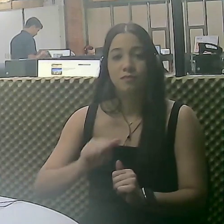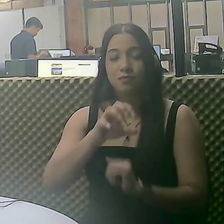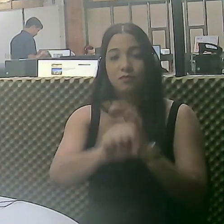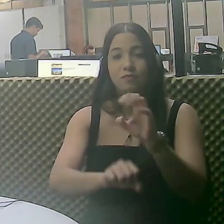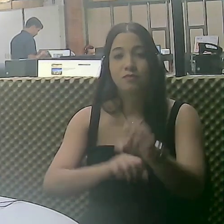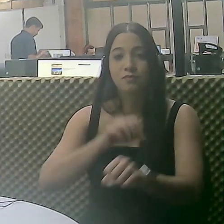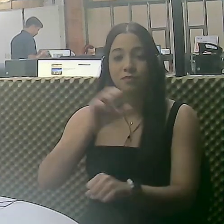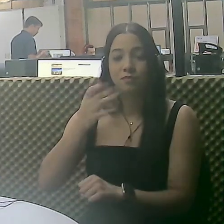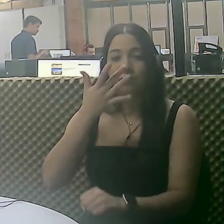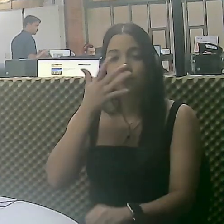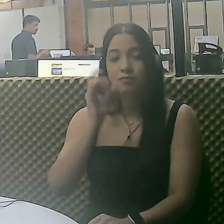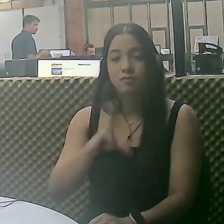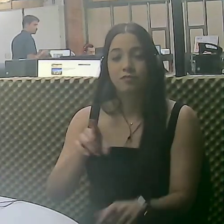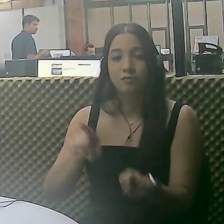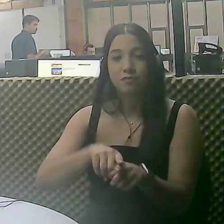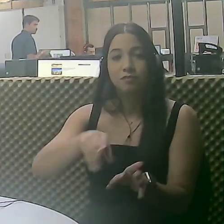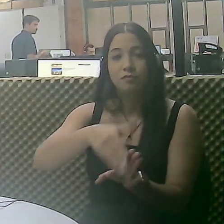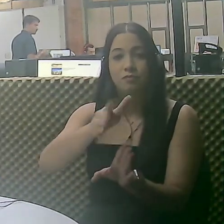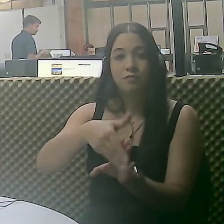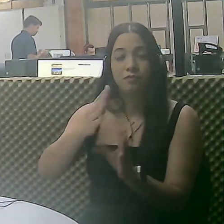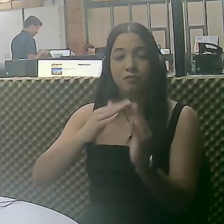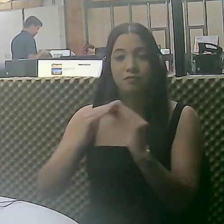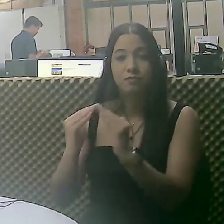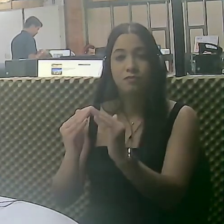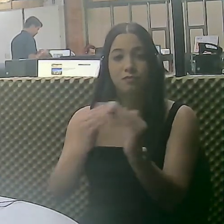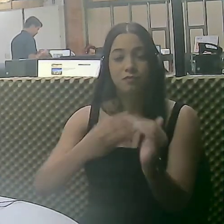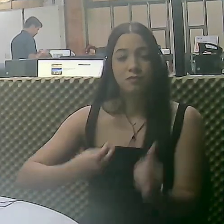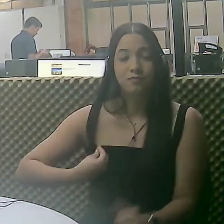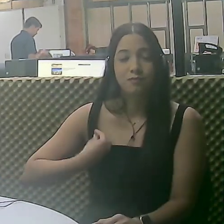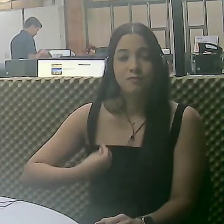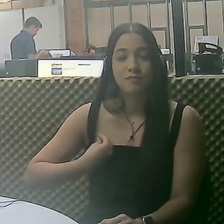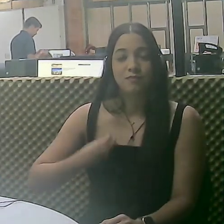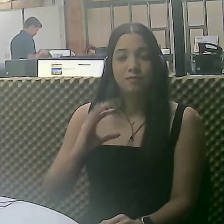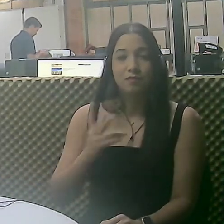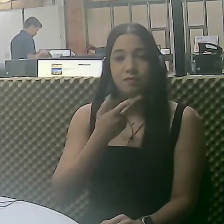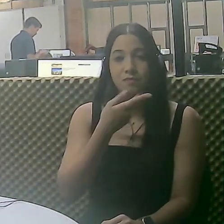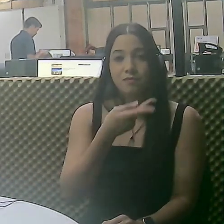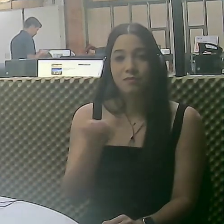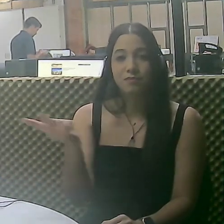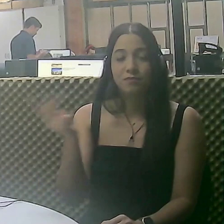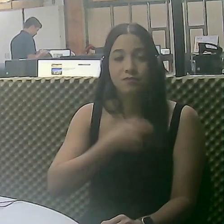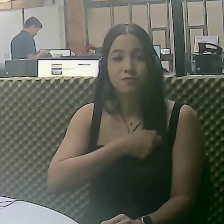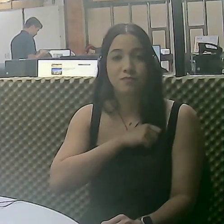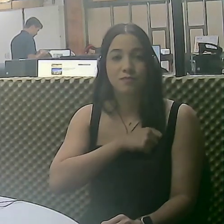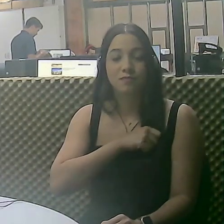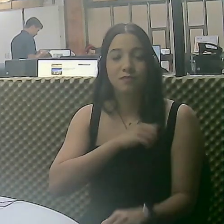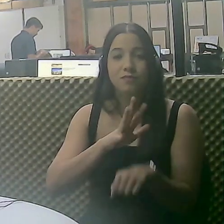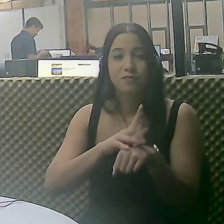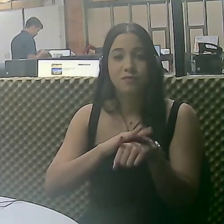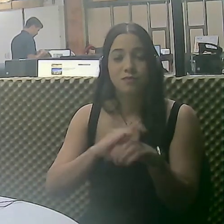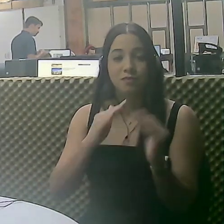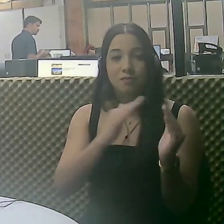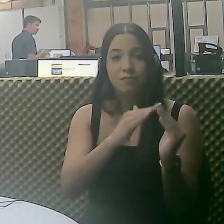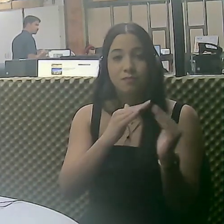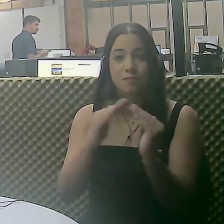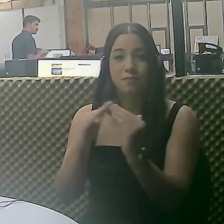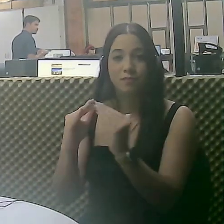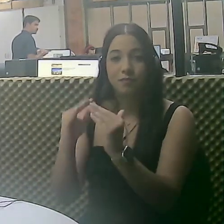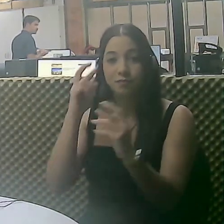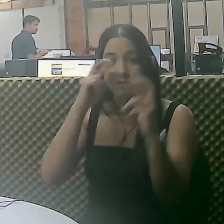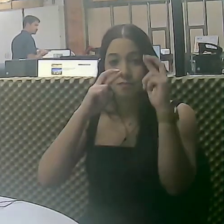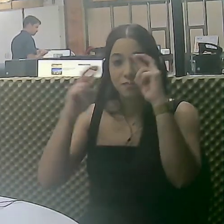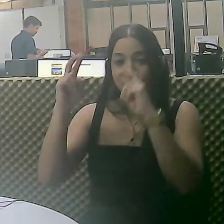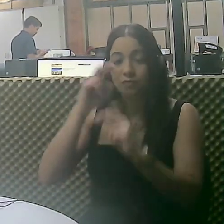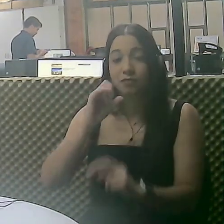recolhimento de resíduos e orientação aos moradores. Serão realizadas visitas dos agentes de endemias às casas para vistoria